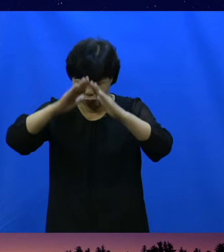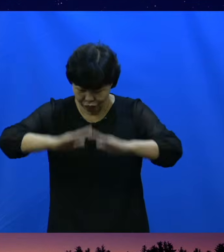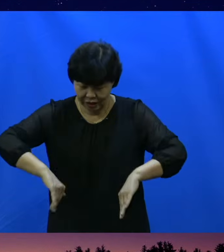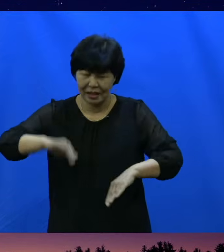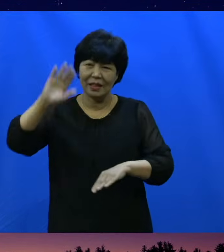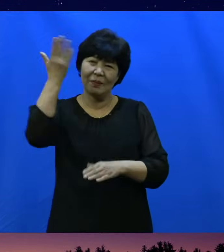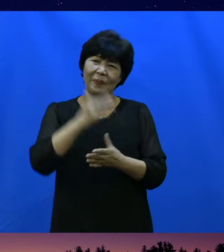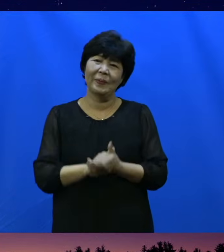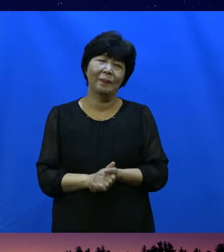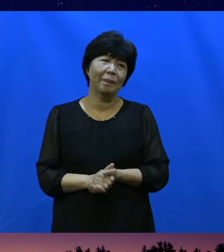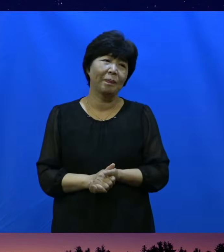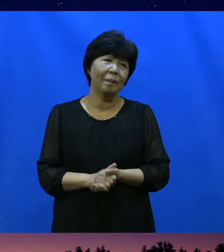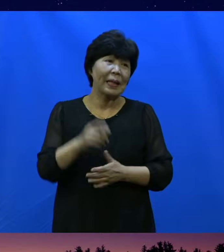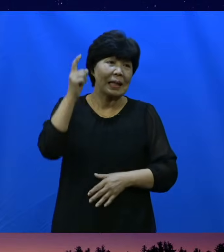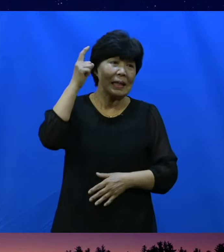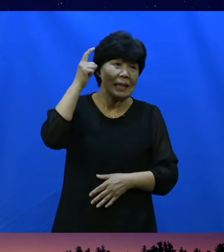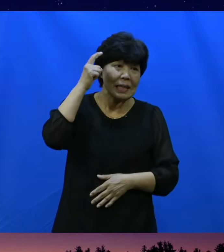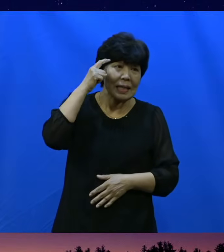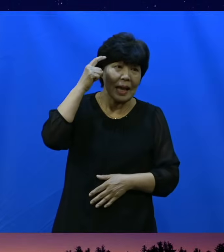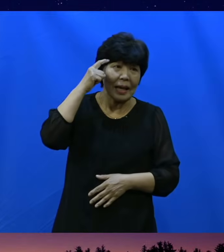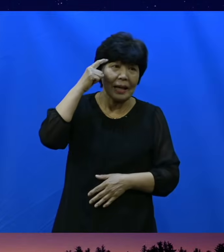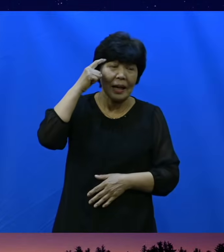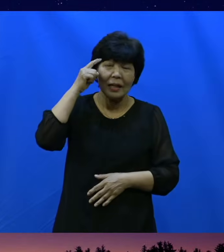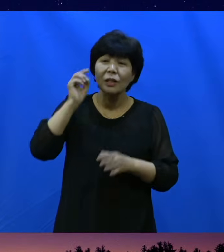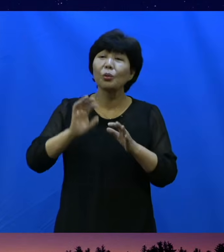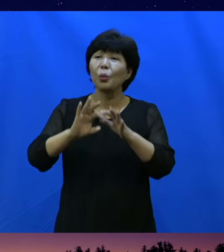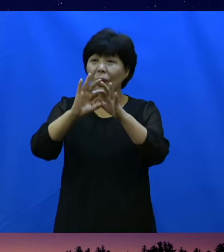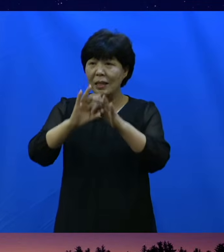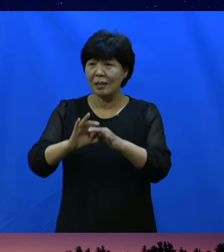해요? 하나님의 말씀에 복종하게 하는 겁니다.